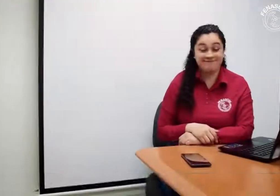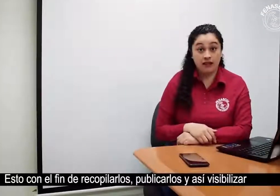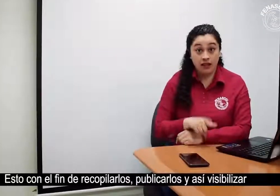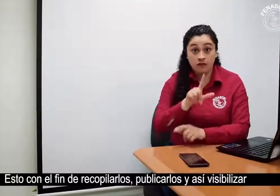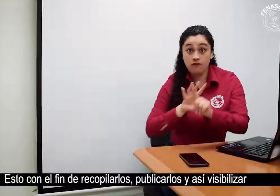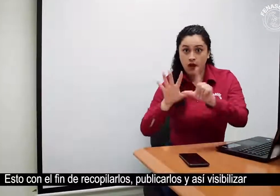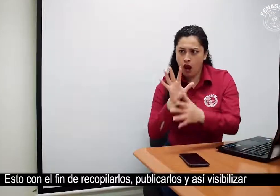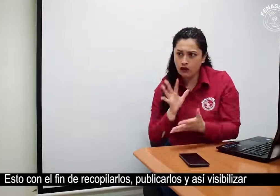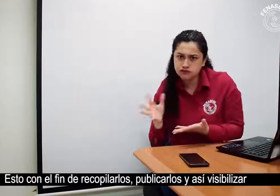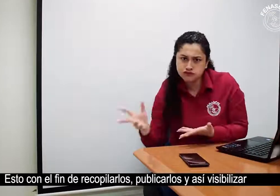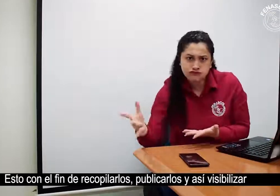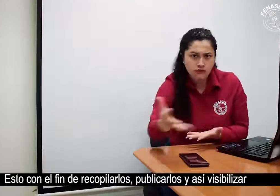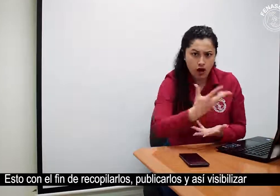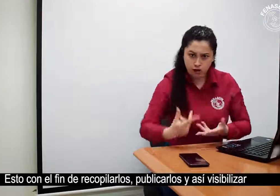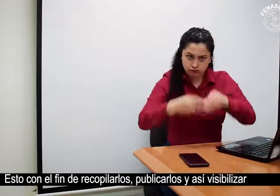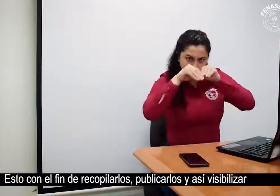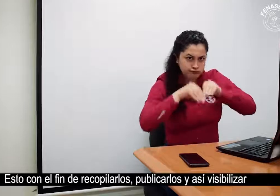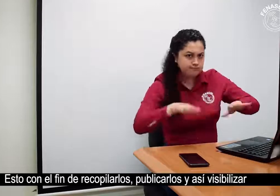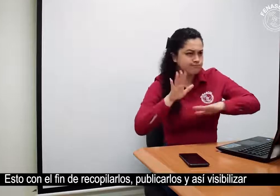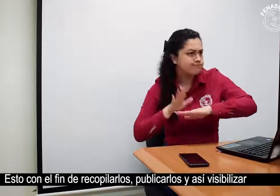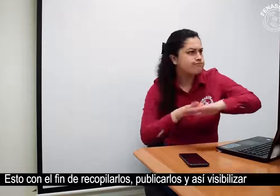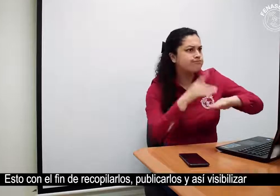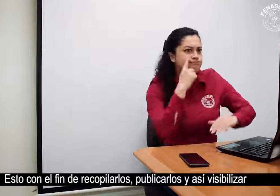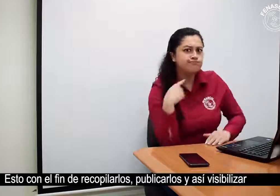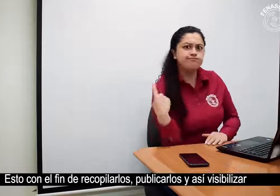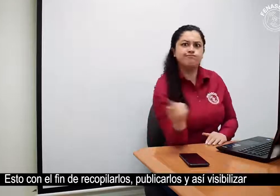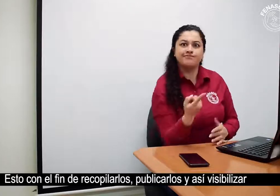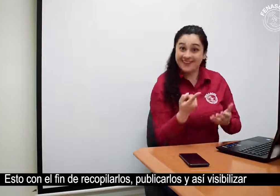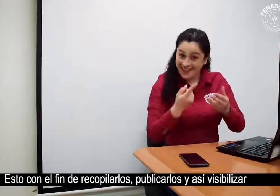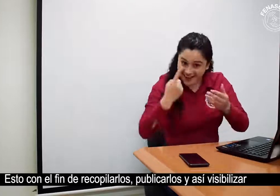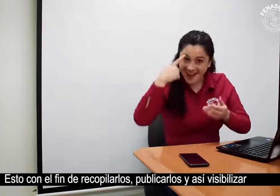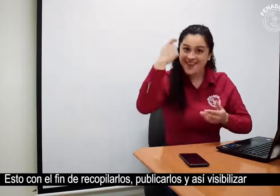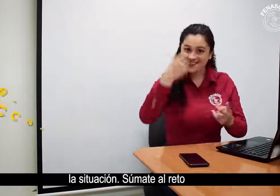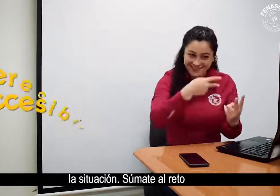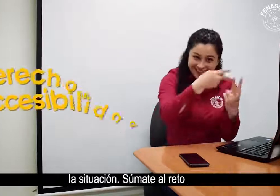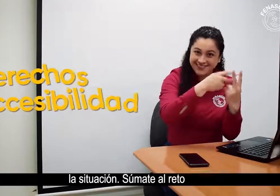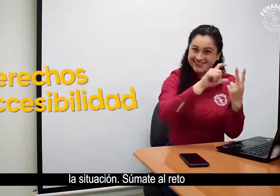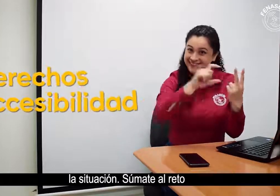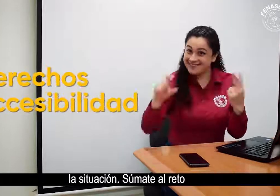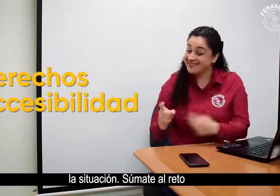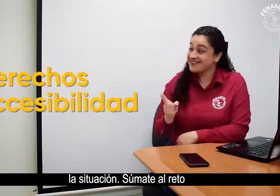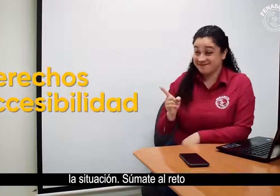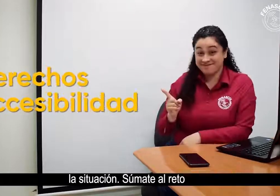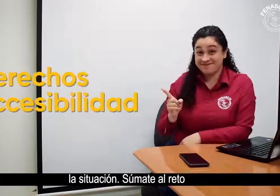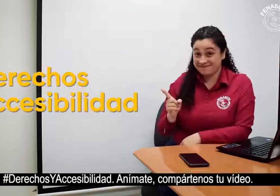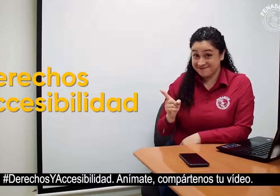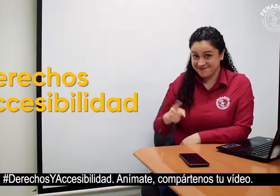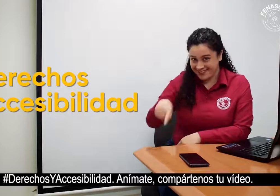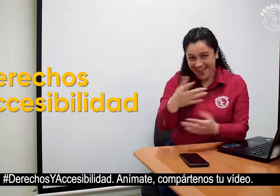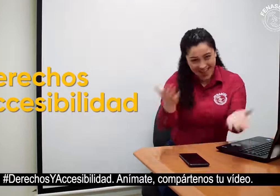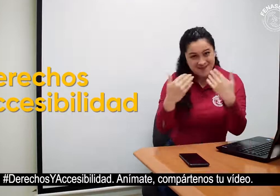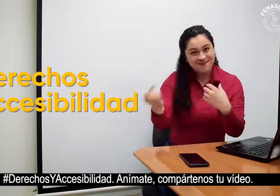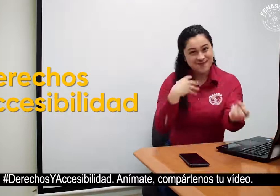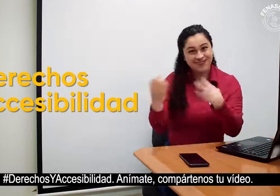Esto con el fin de recopilarlos, publicarlos y así visibilizar la situación. Súmate al reto numeral derechos y accesibilidad.